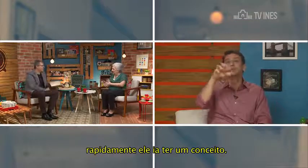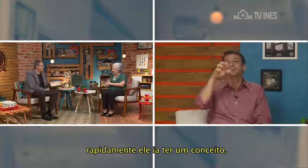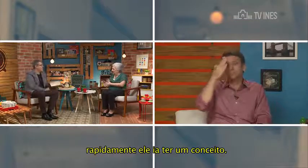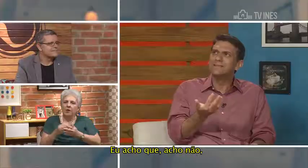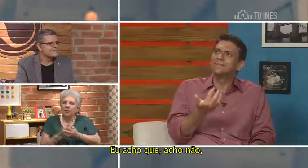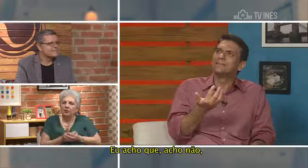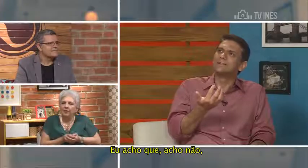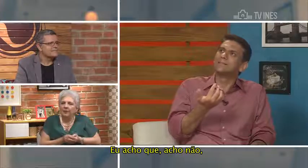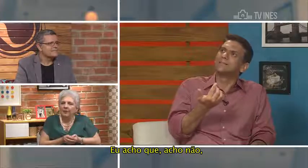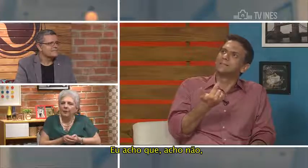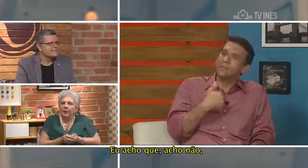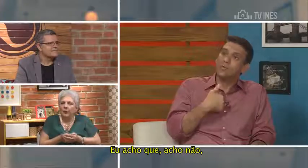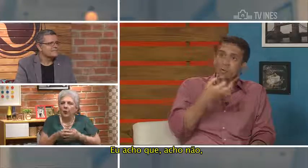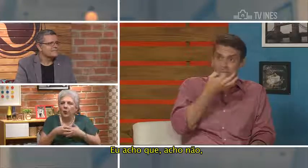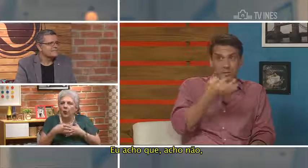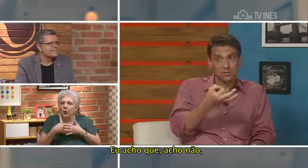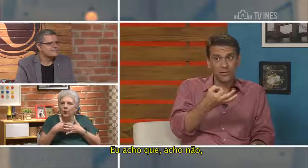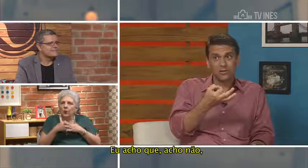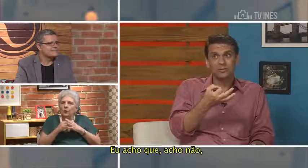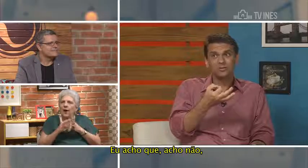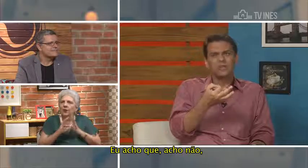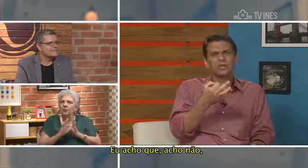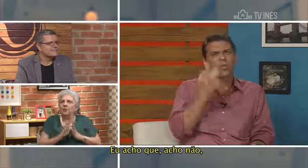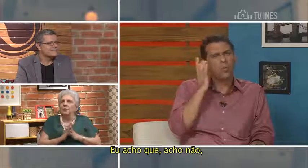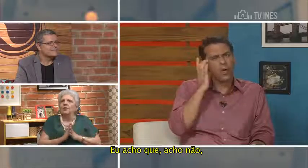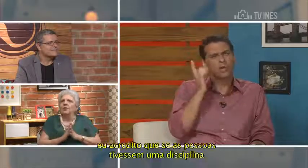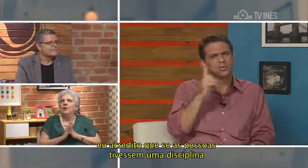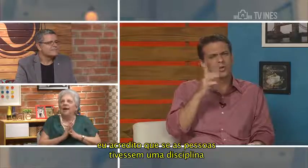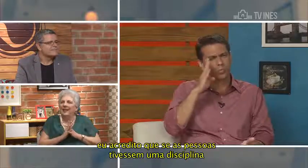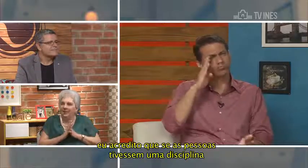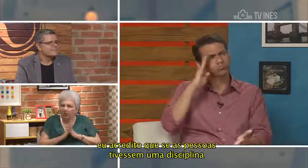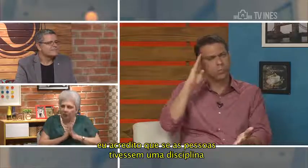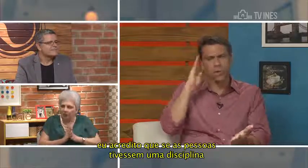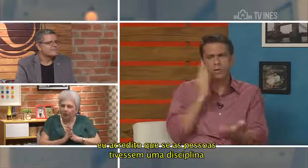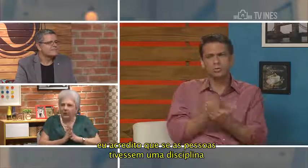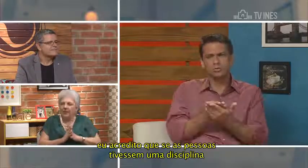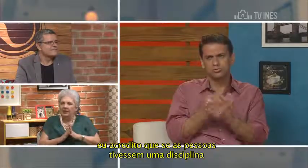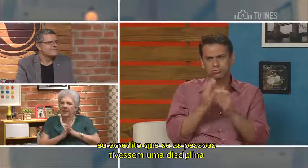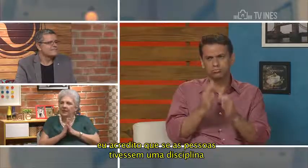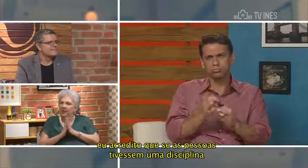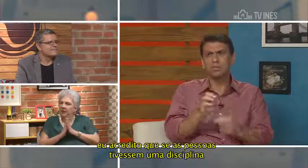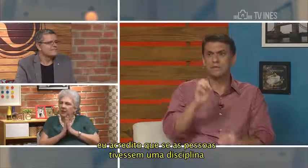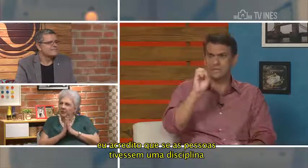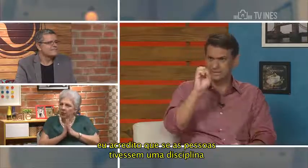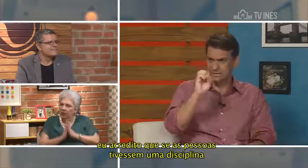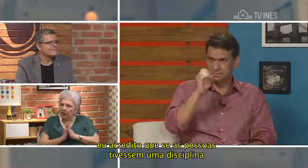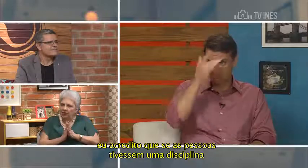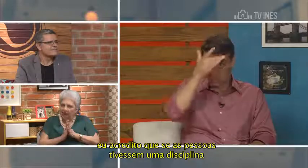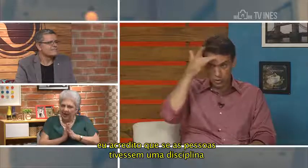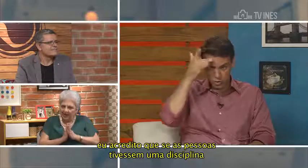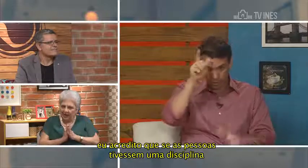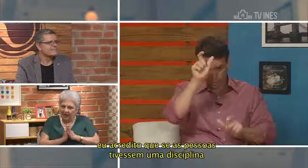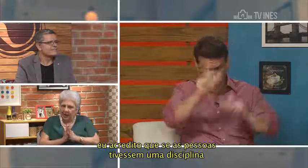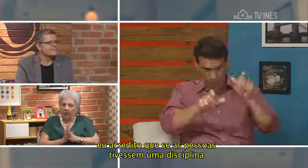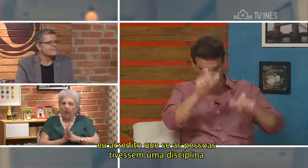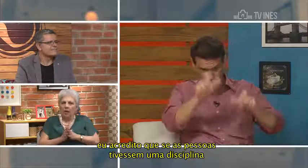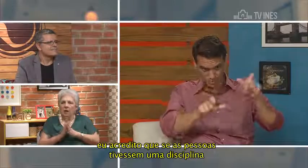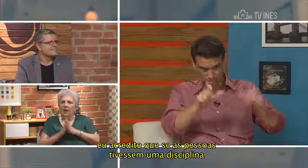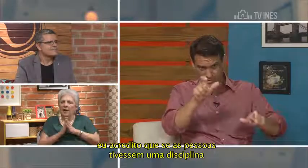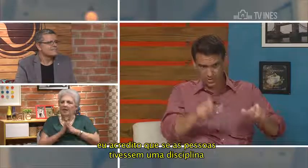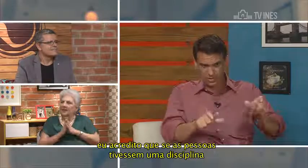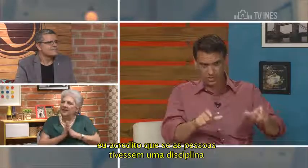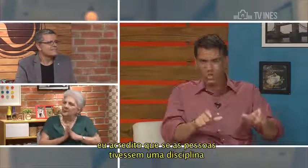conceito Eu acho que Não acho não Eu acredito Que se as pessoas Tivessem